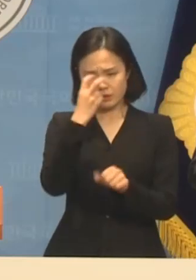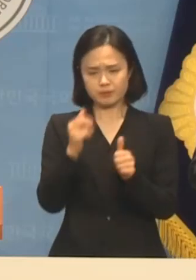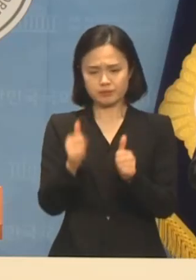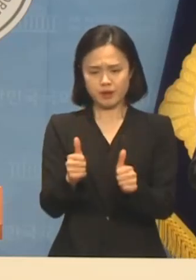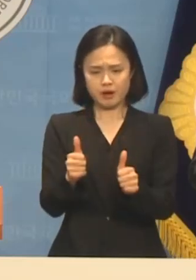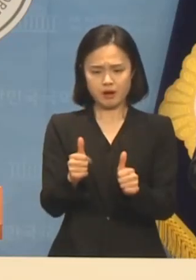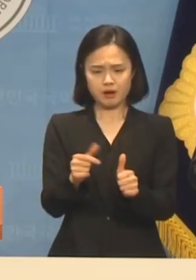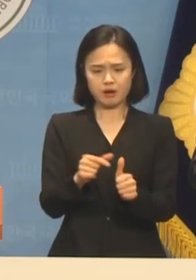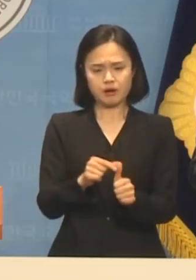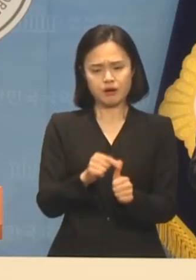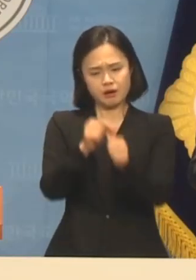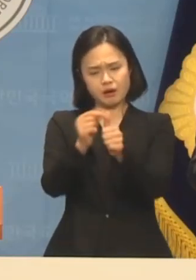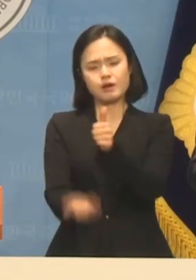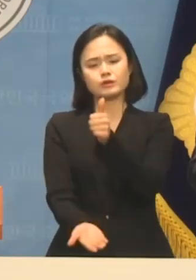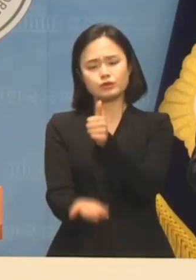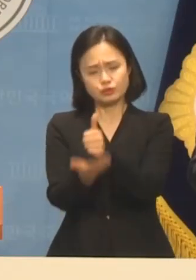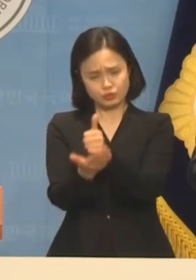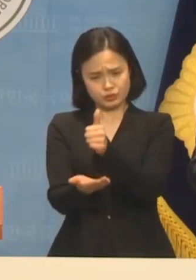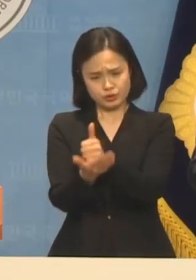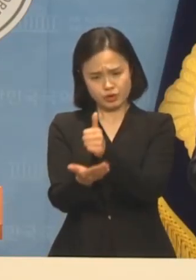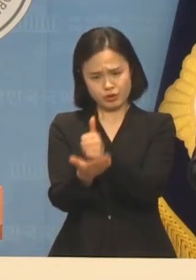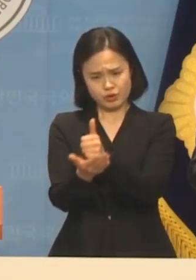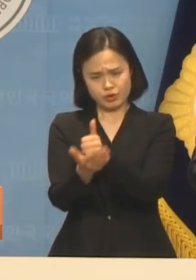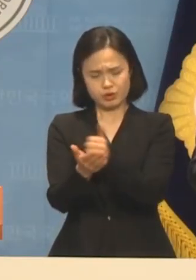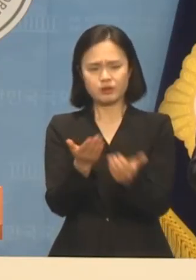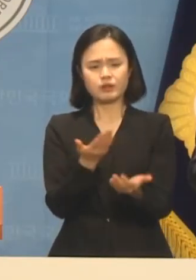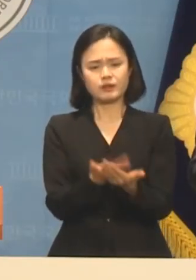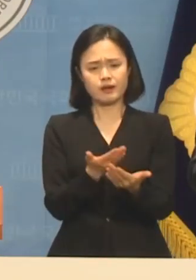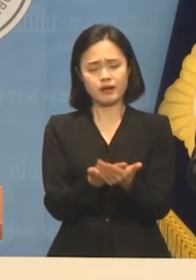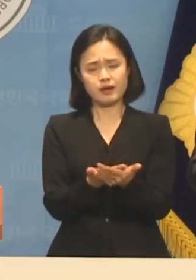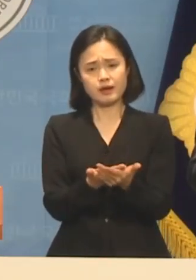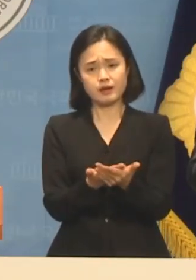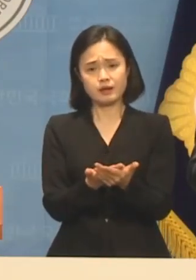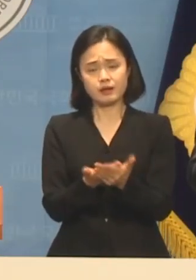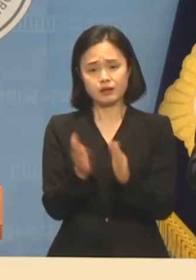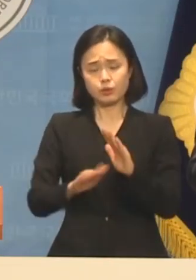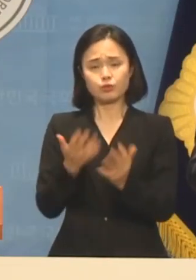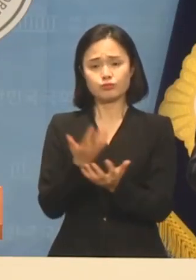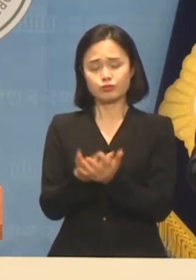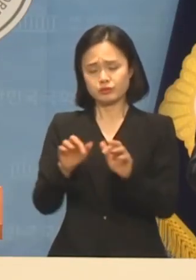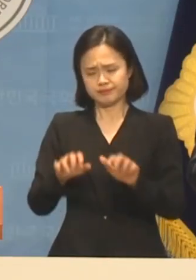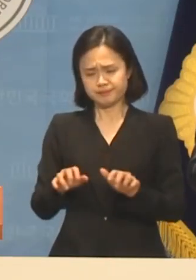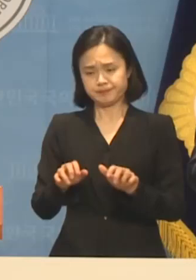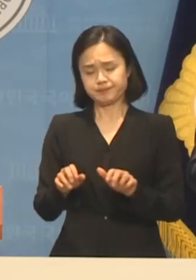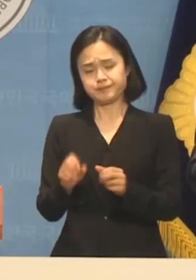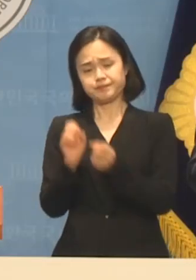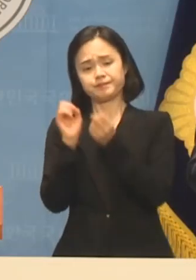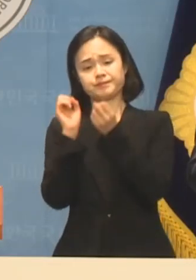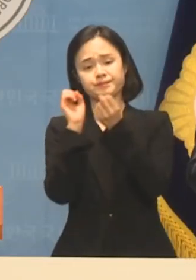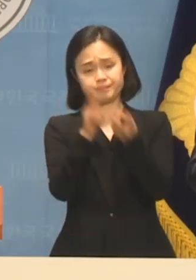것을 촉구하는 공문을 발송하기로 했다고 밝히기까지 했습니다.